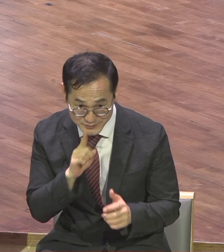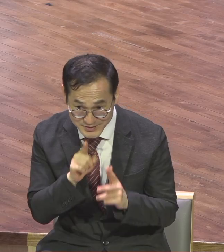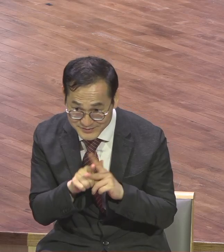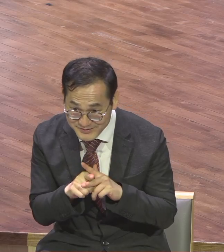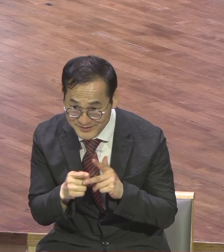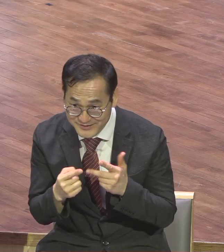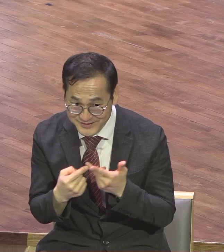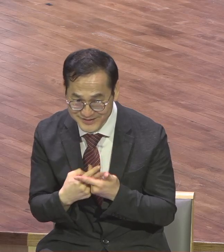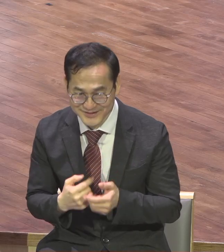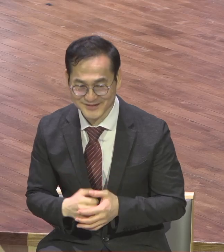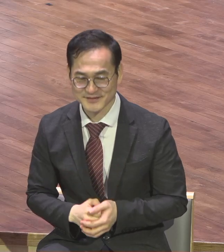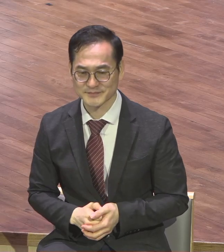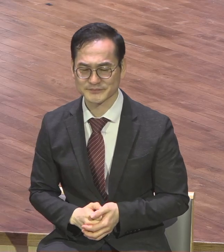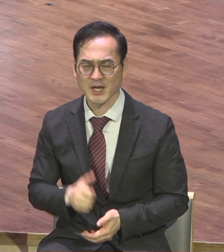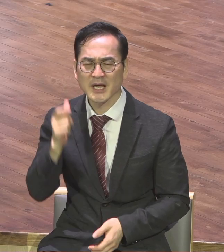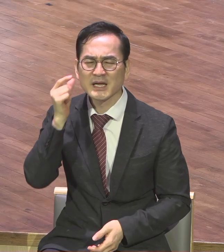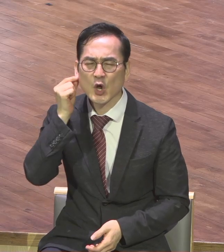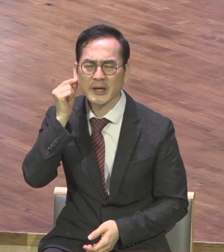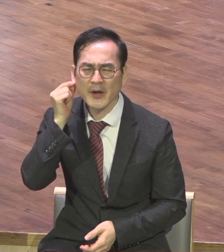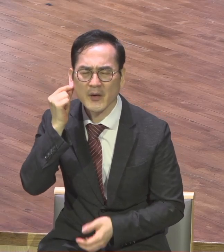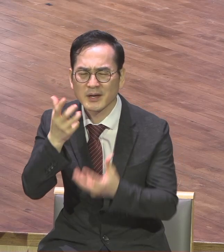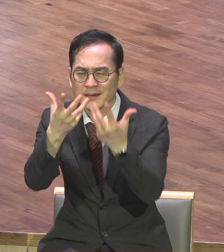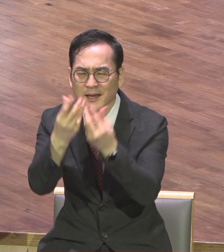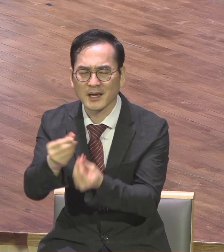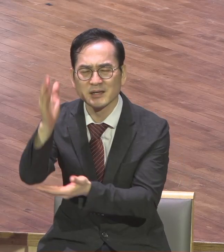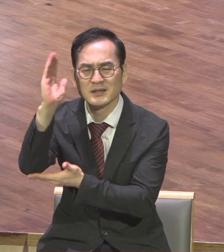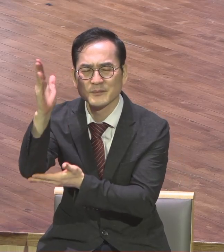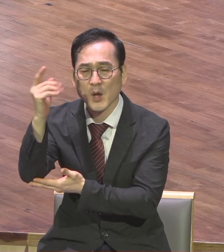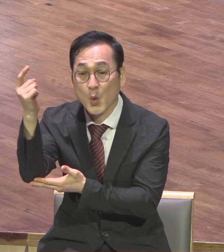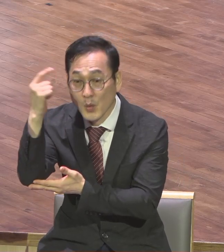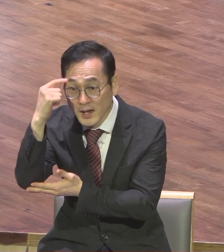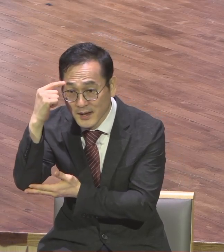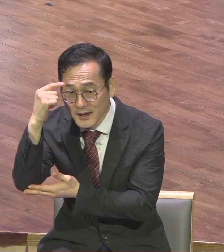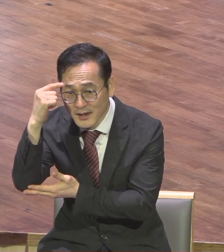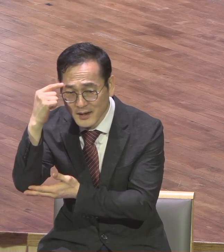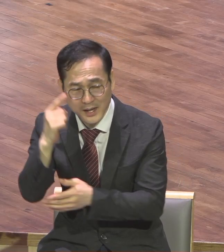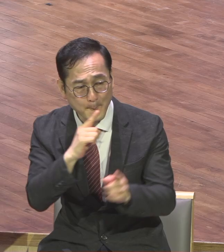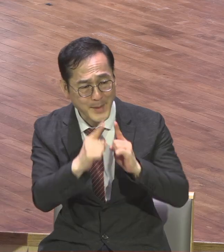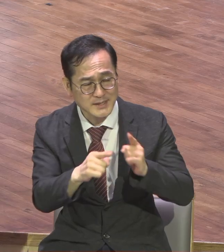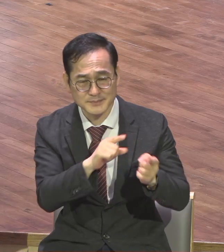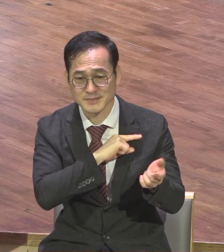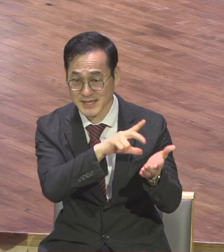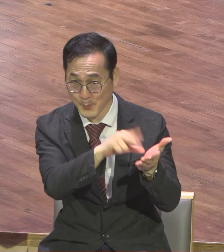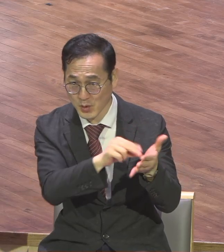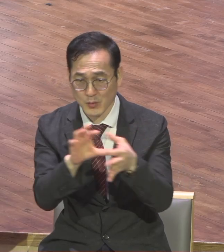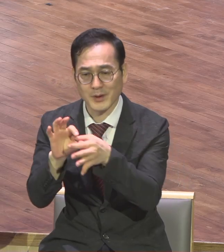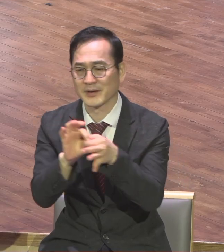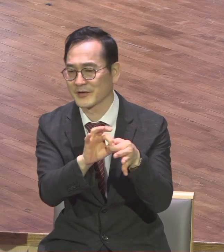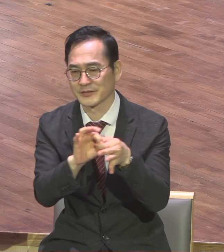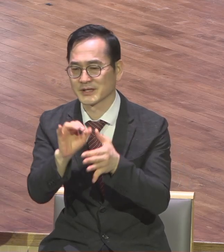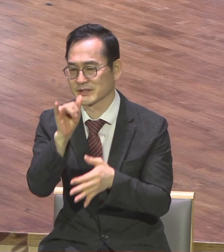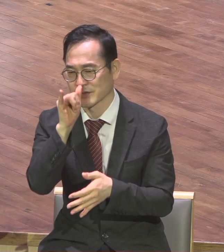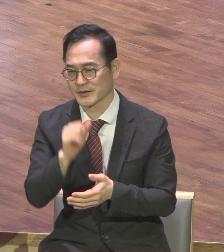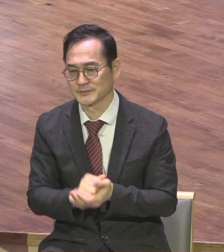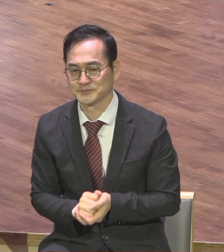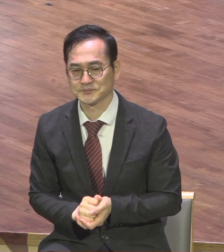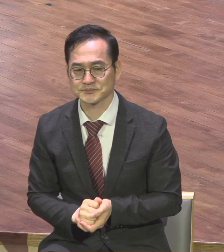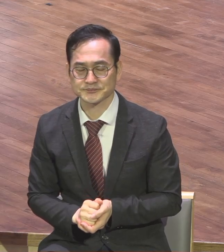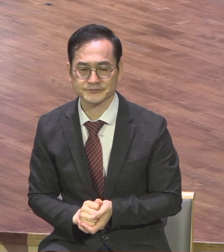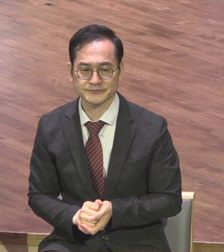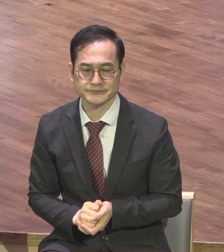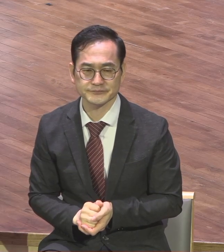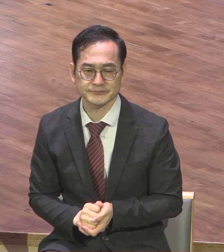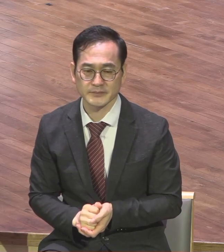혈액형 이야기를 하느냐? 오늘 말씀 제목과 연관이 있습니다. 이 사람은요,